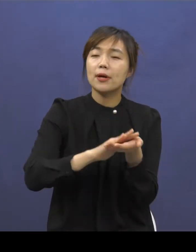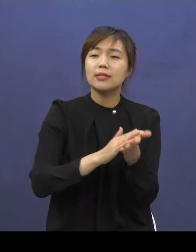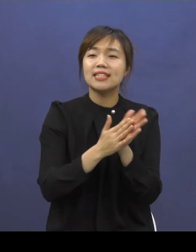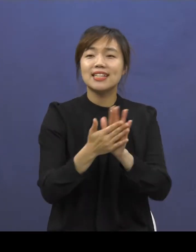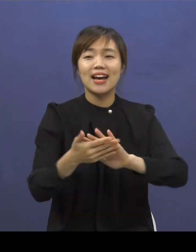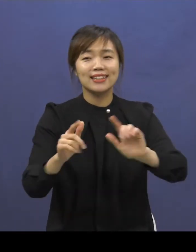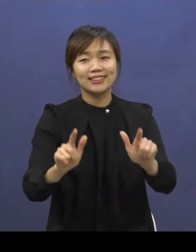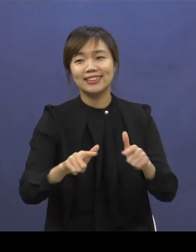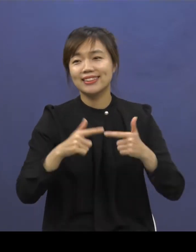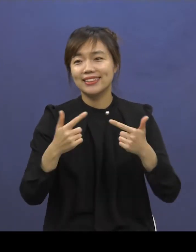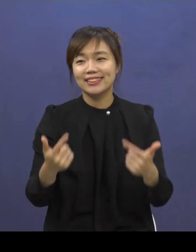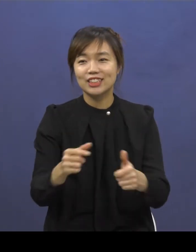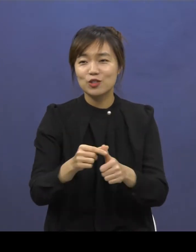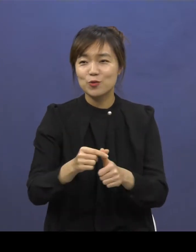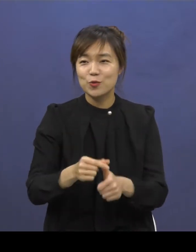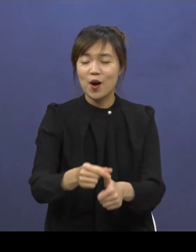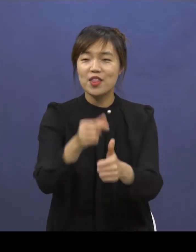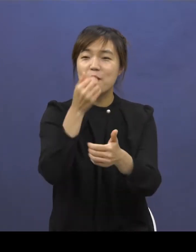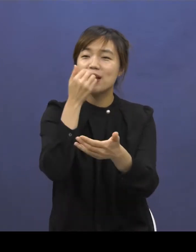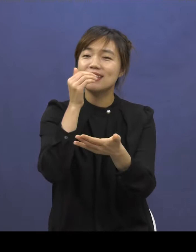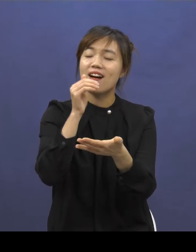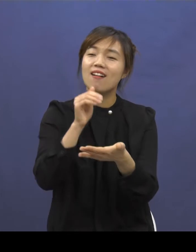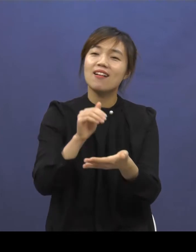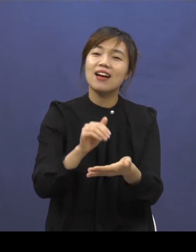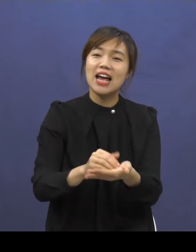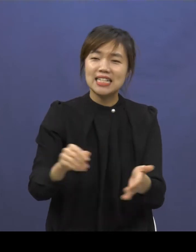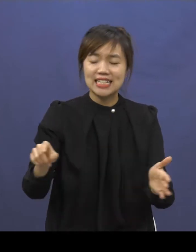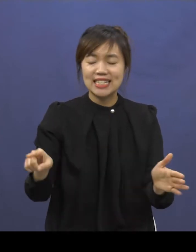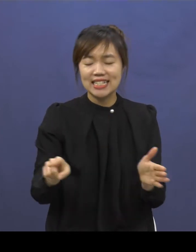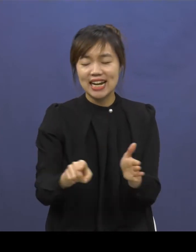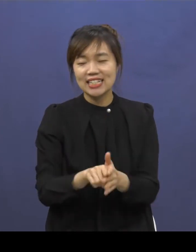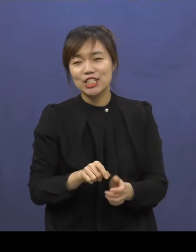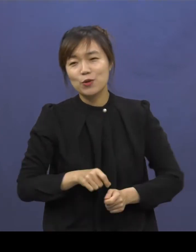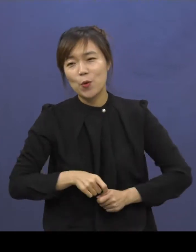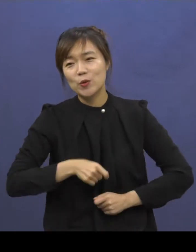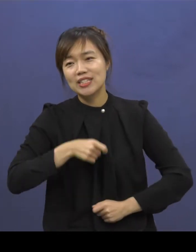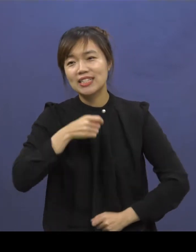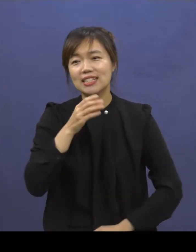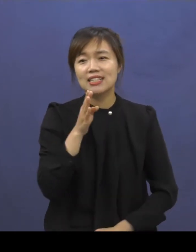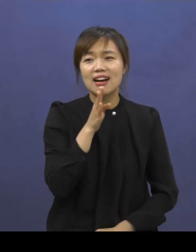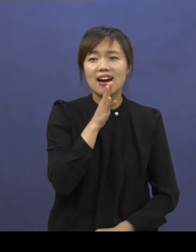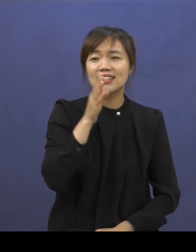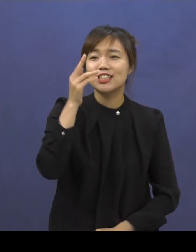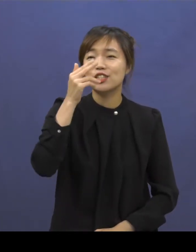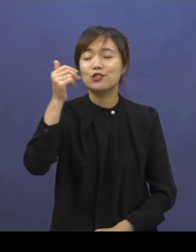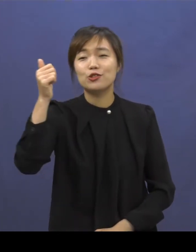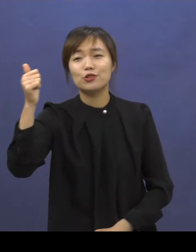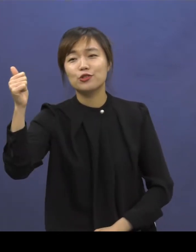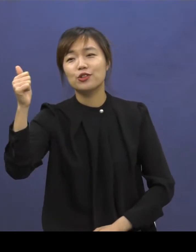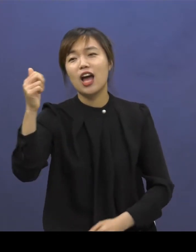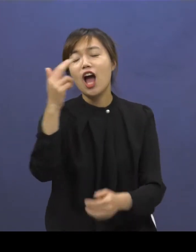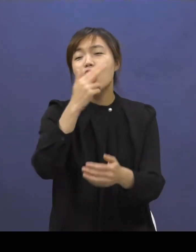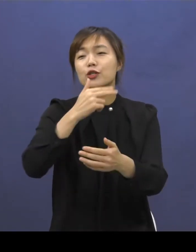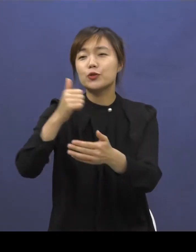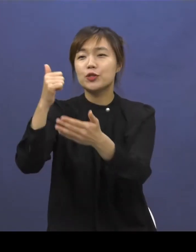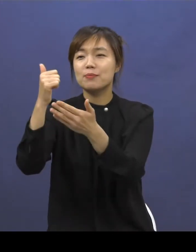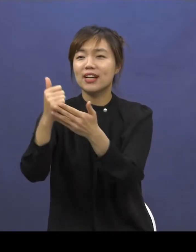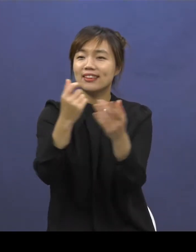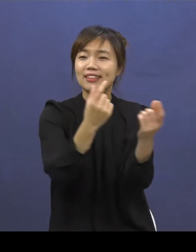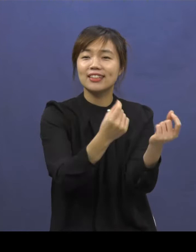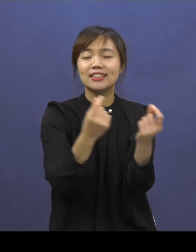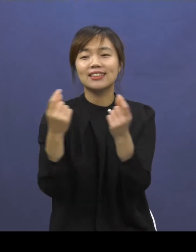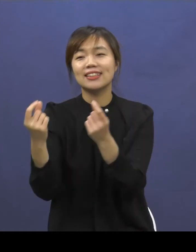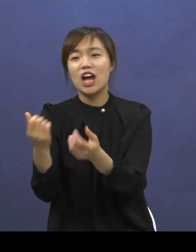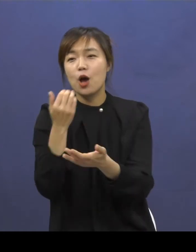변치 않으신 구원의 반석 신실하시고 진실하신 주 주님